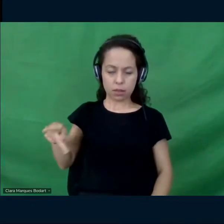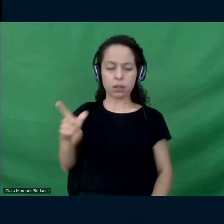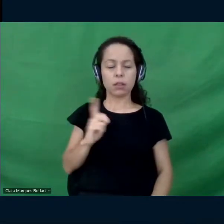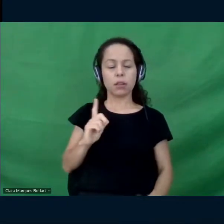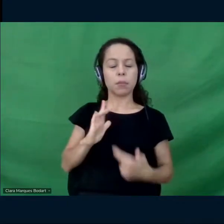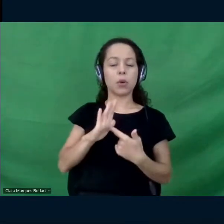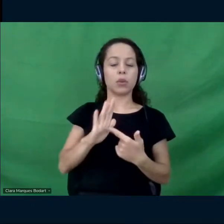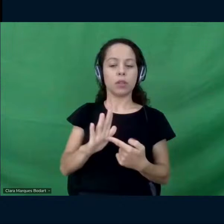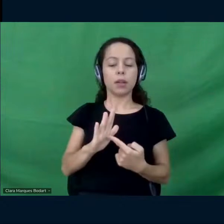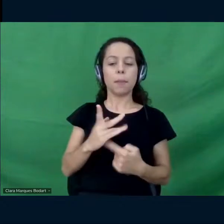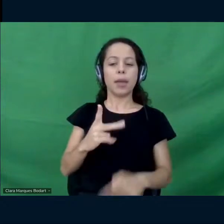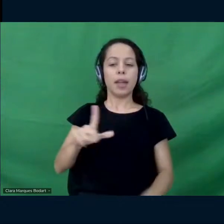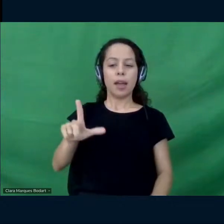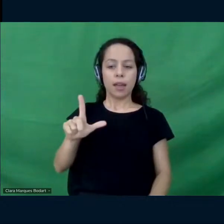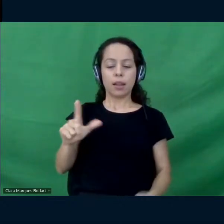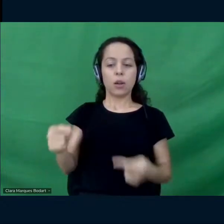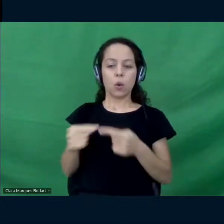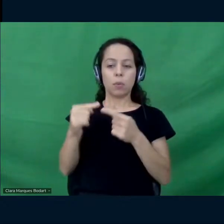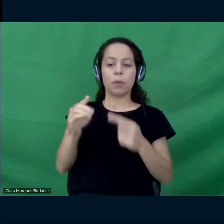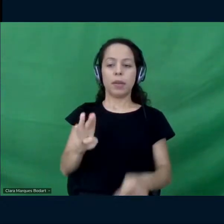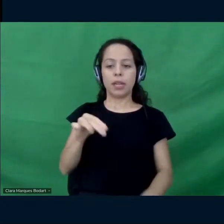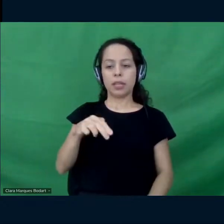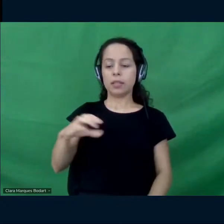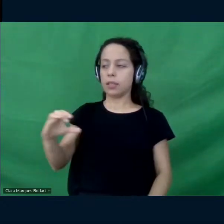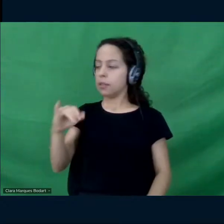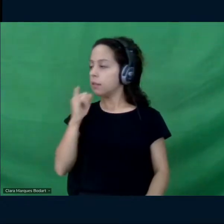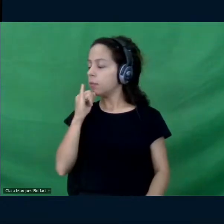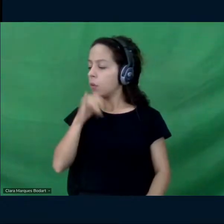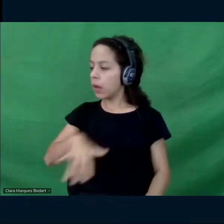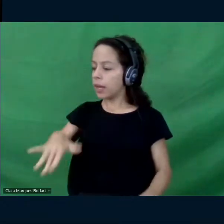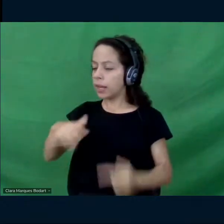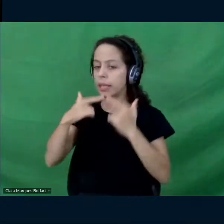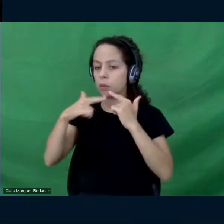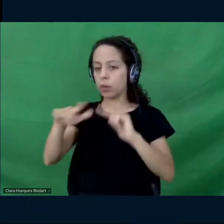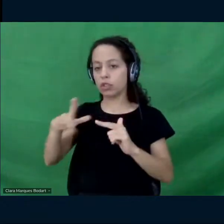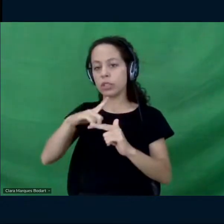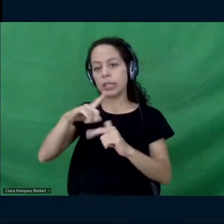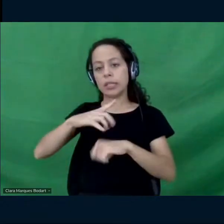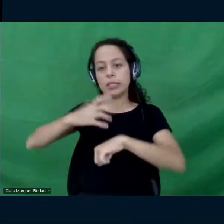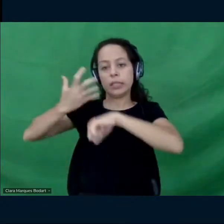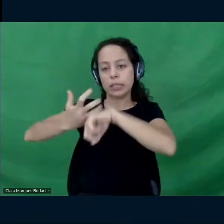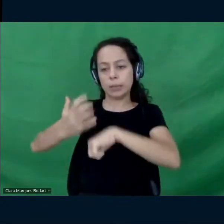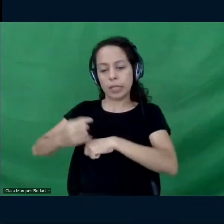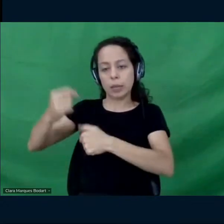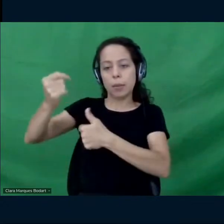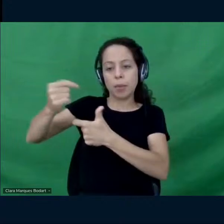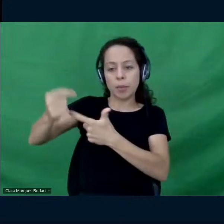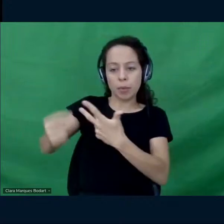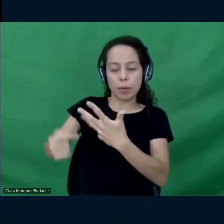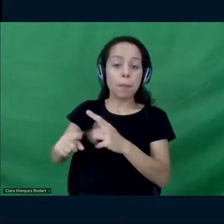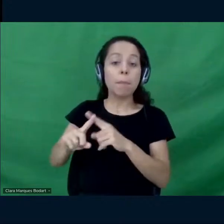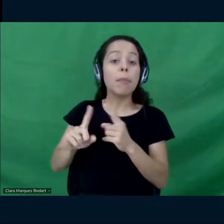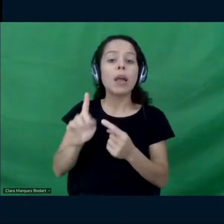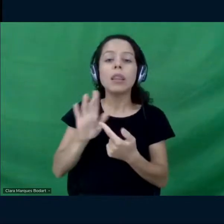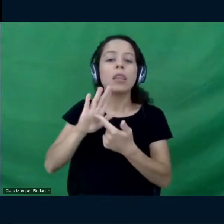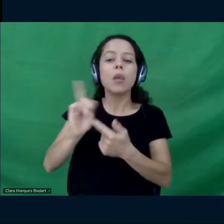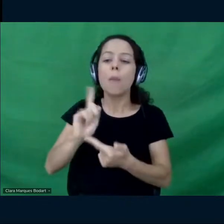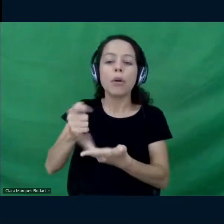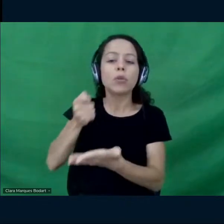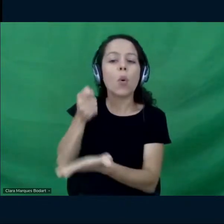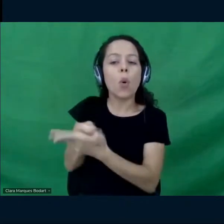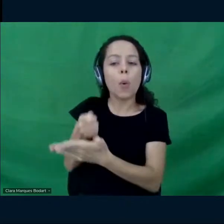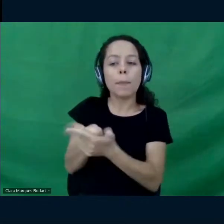nomeasse as disciplinas, né? A área de linguagens composta por tal, tal, tal componente, não falava em obrigatoriedade de